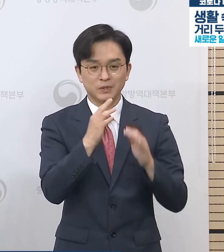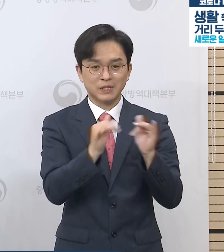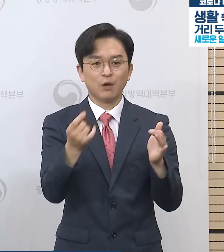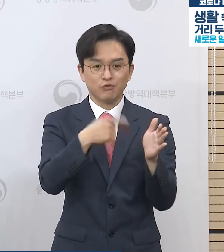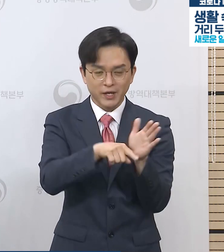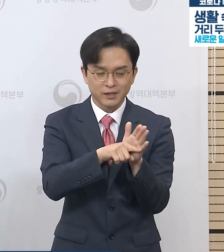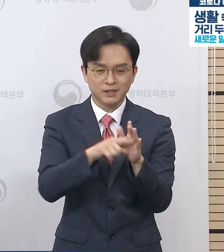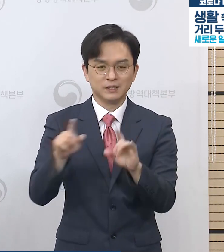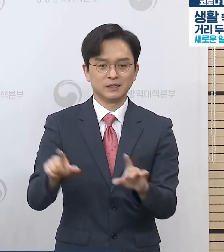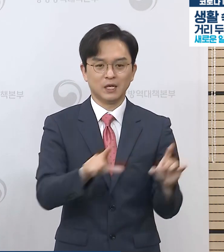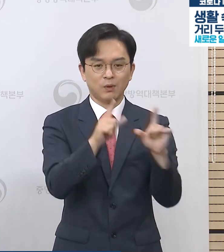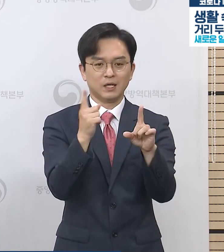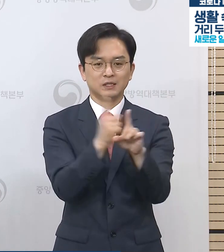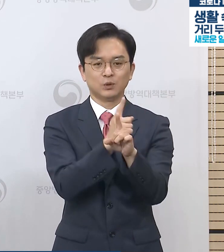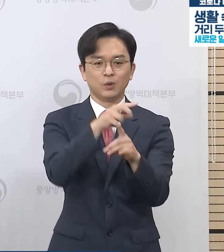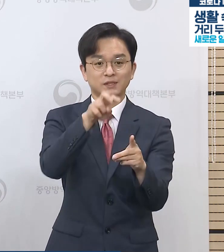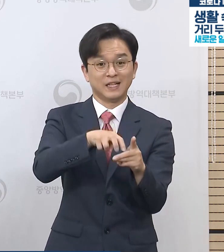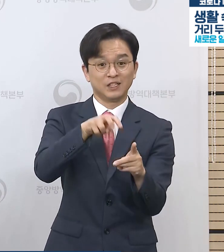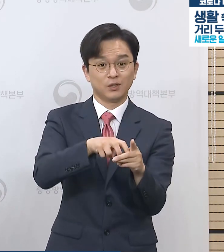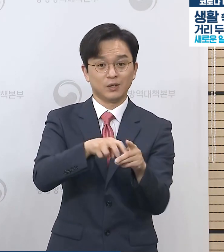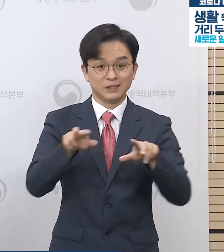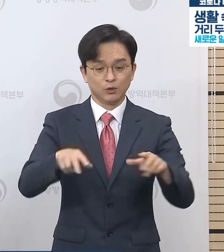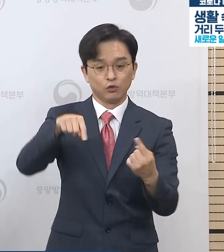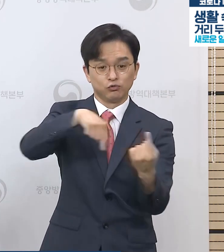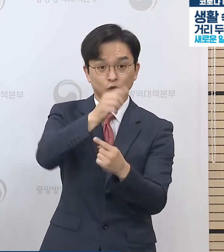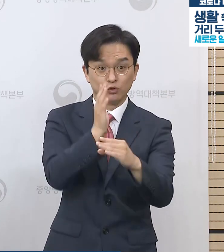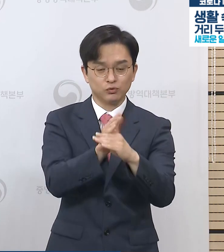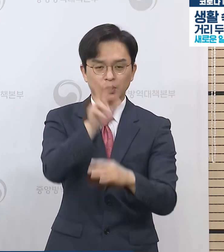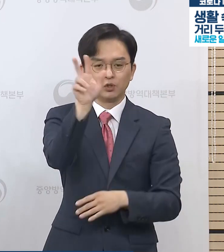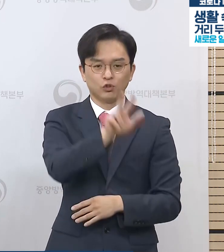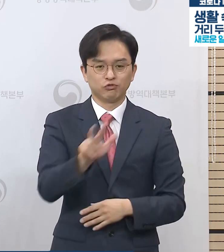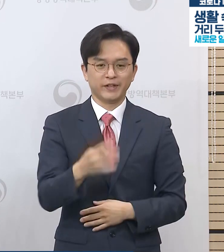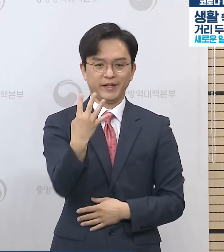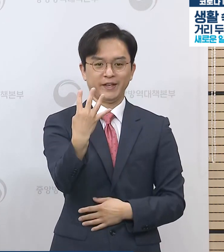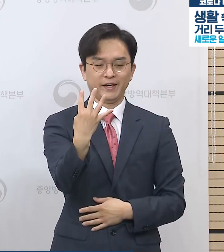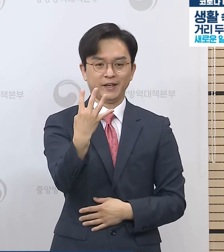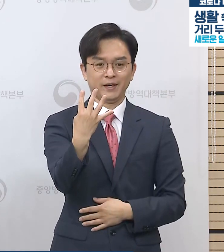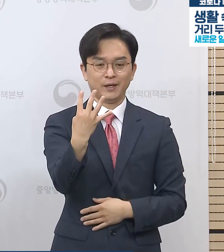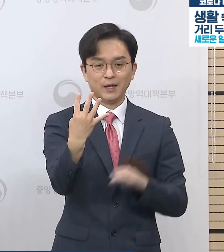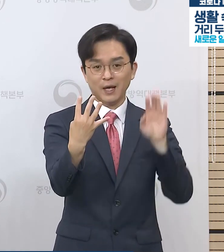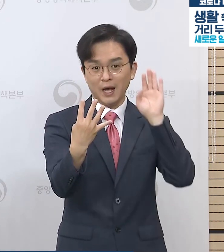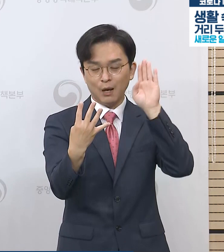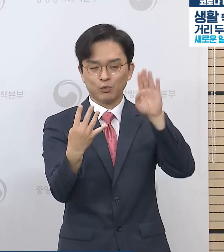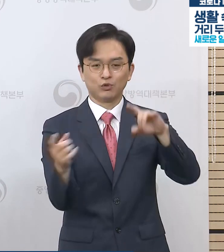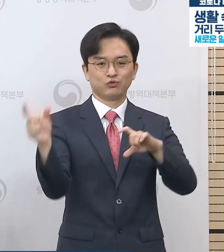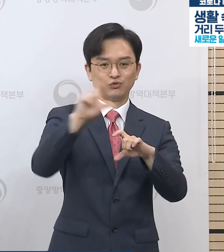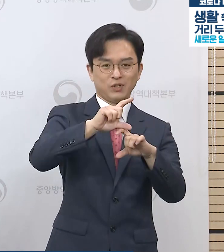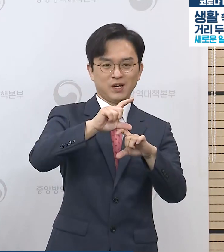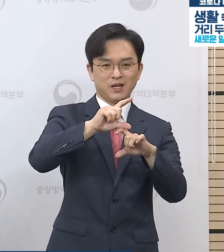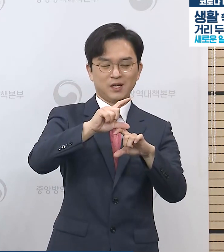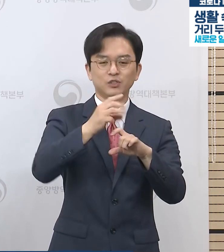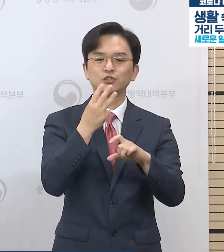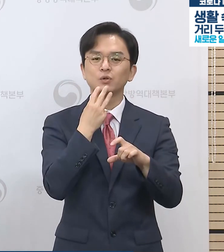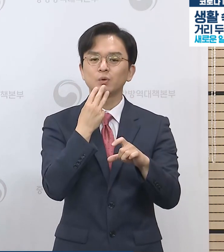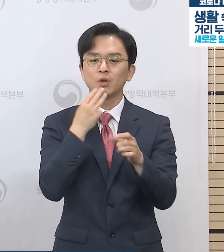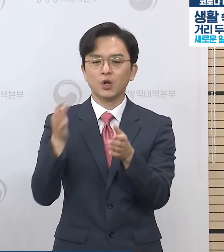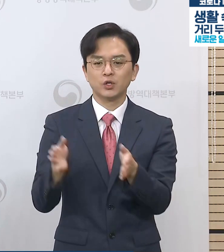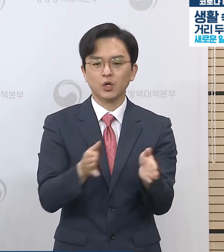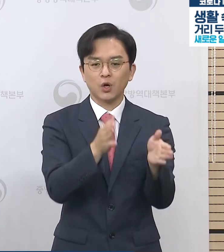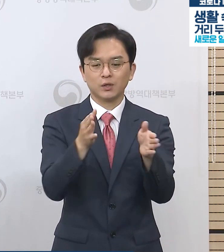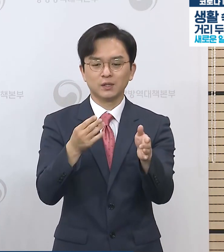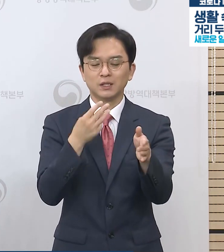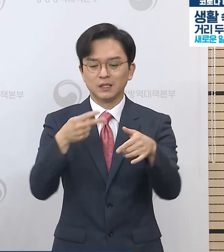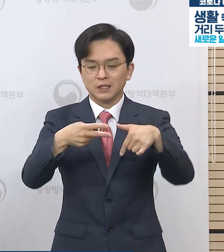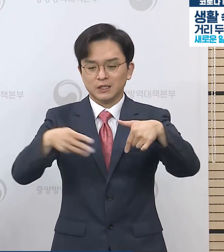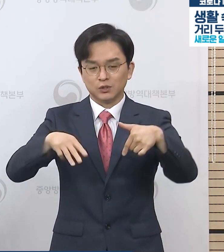6월 24일에 수도권에 1개소를 추가할 예정이며 향후 충청권 등에도 설치를